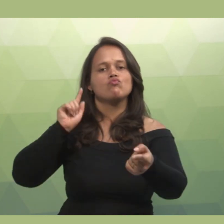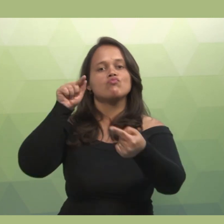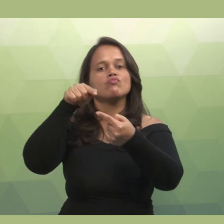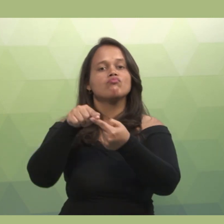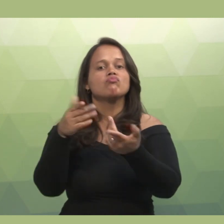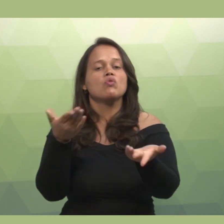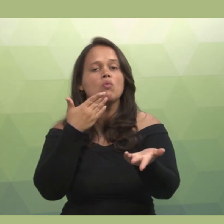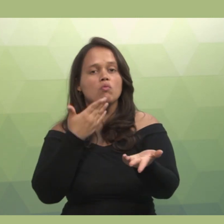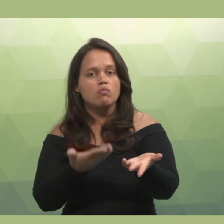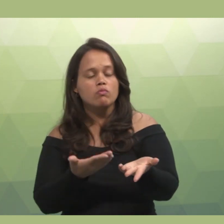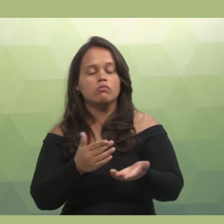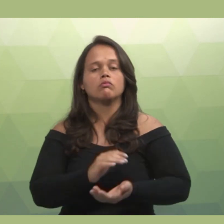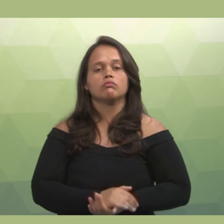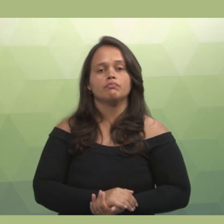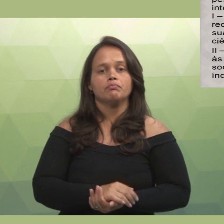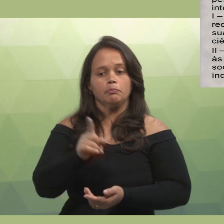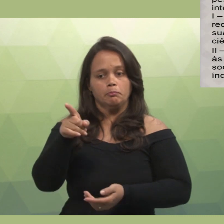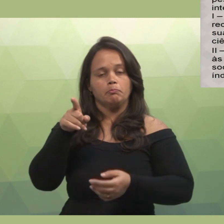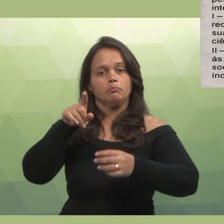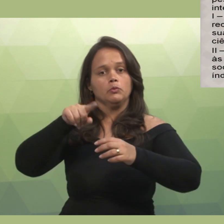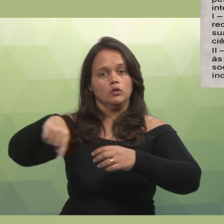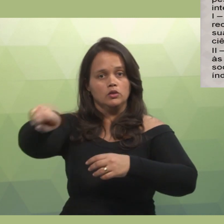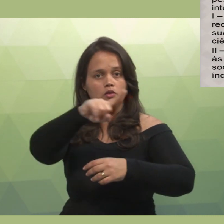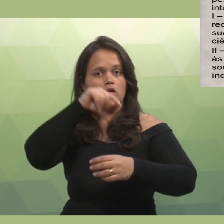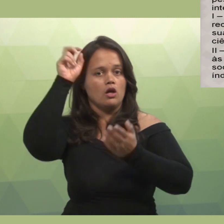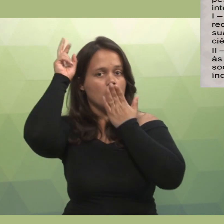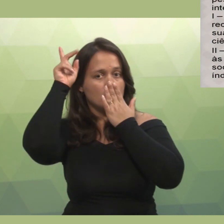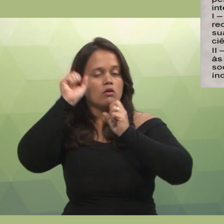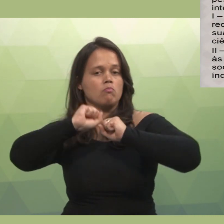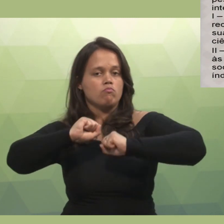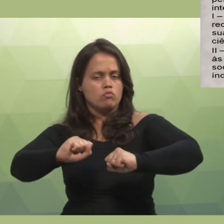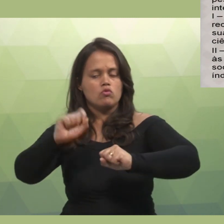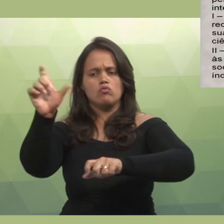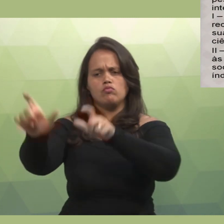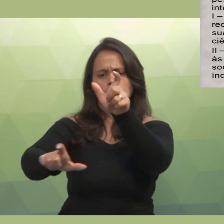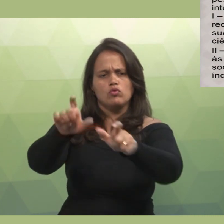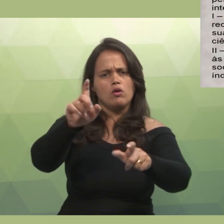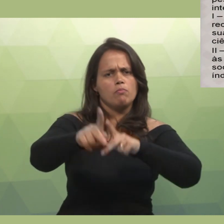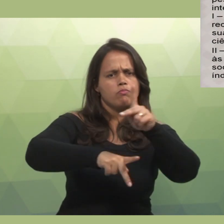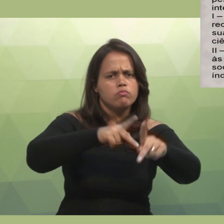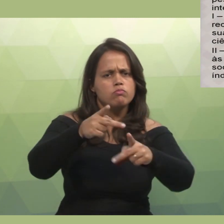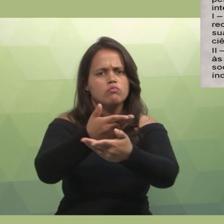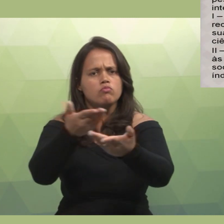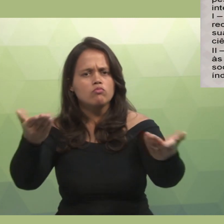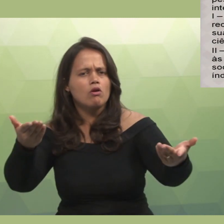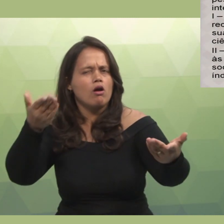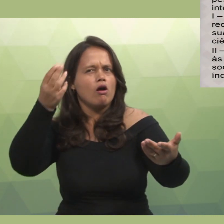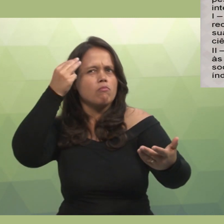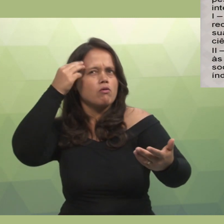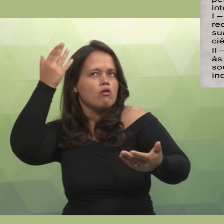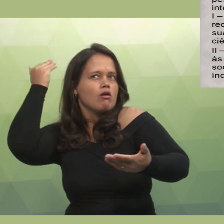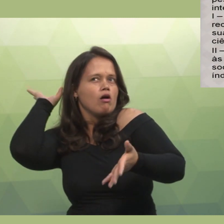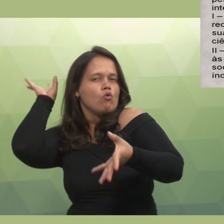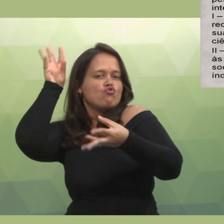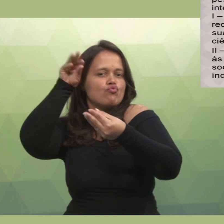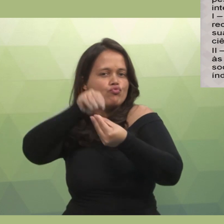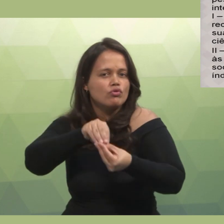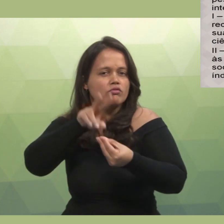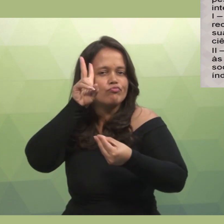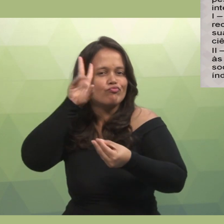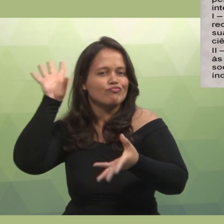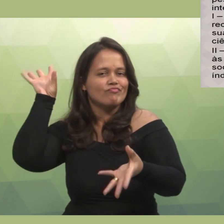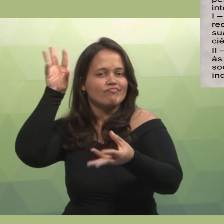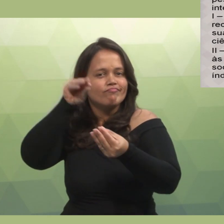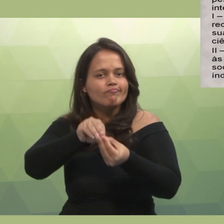LDB, essa educação objetiva proporcionar aos índios, suas comunidades e povos, a recuperação